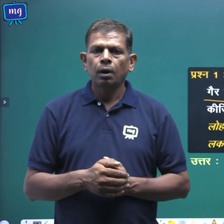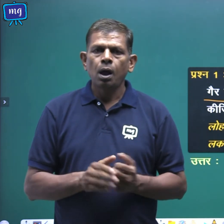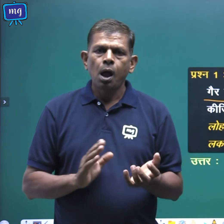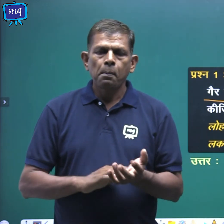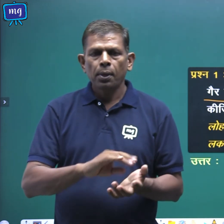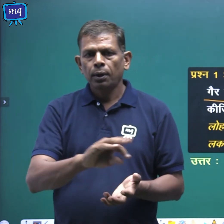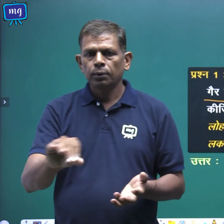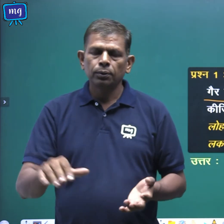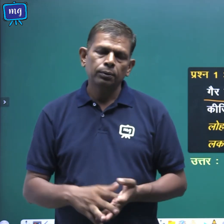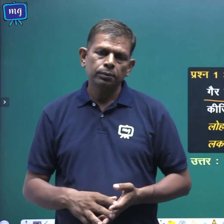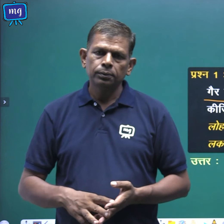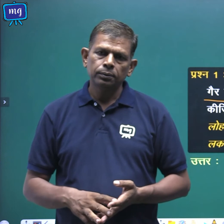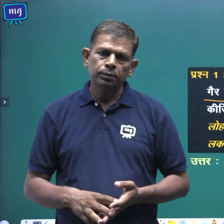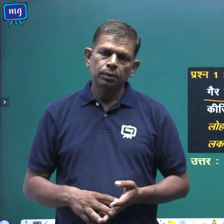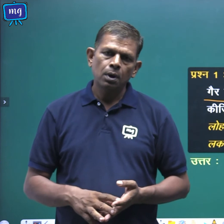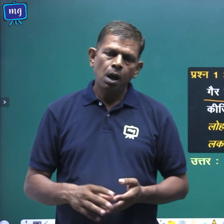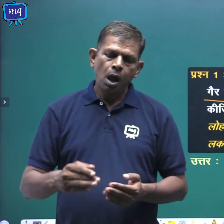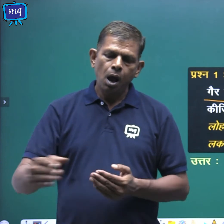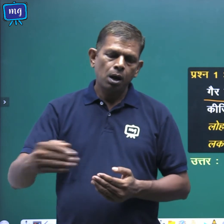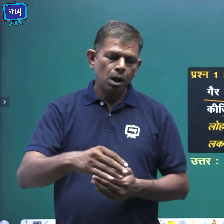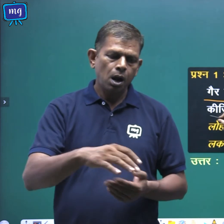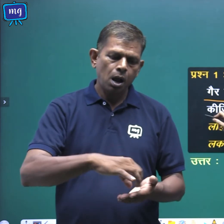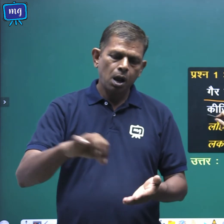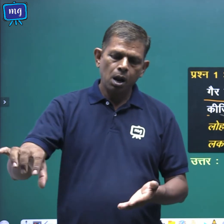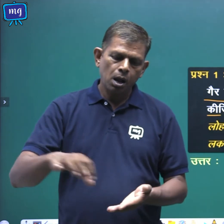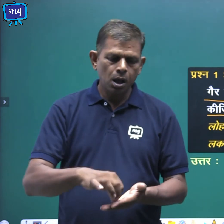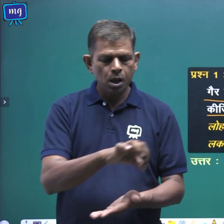पदार्थों को अलग कीजिए।